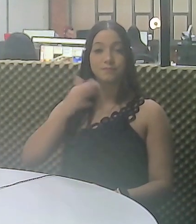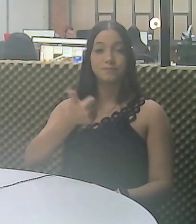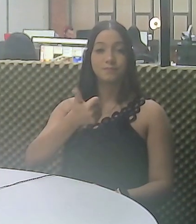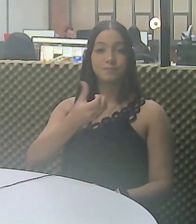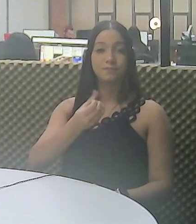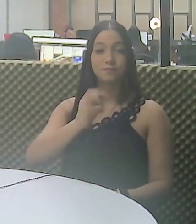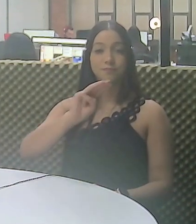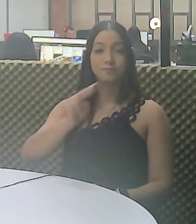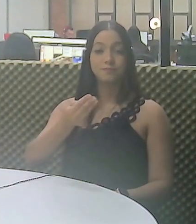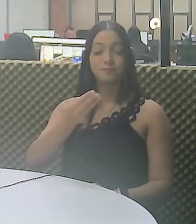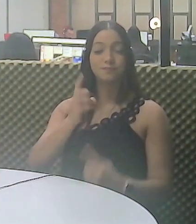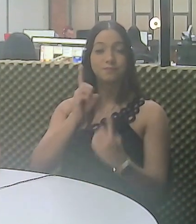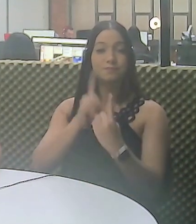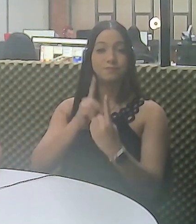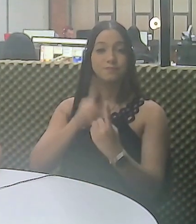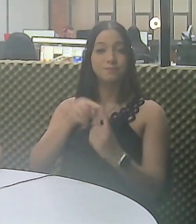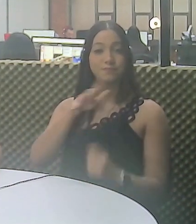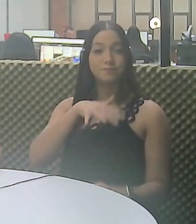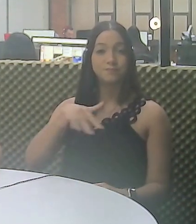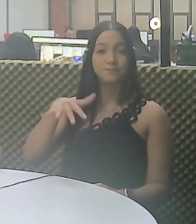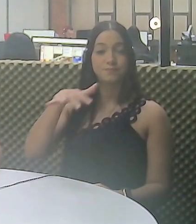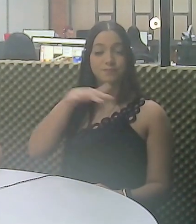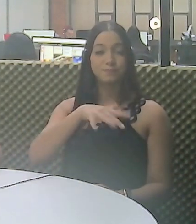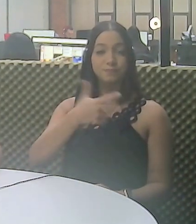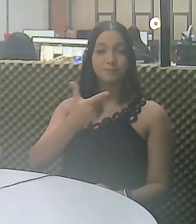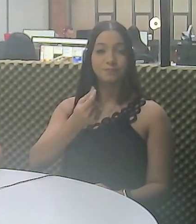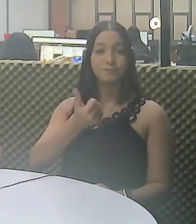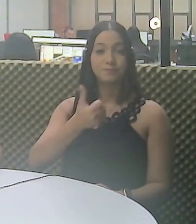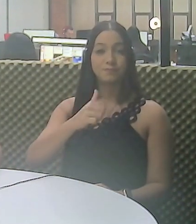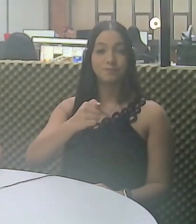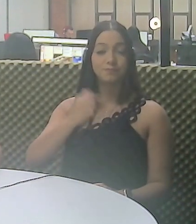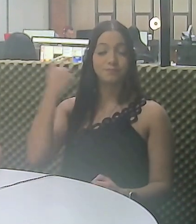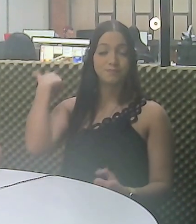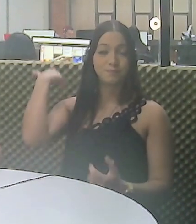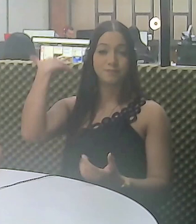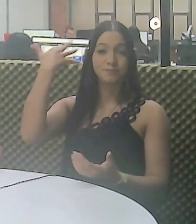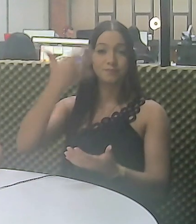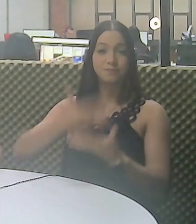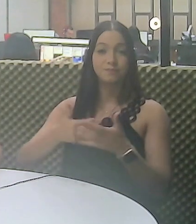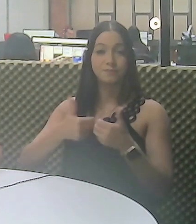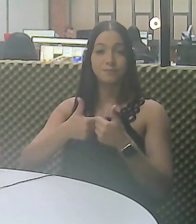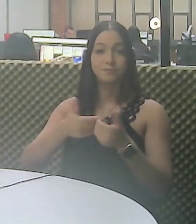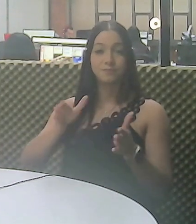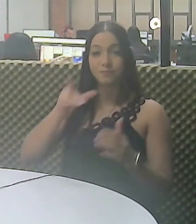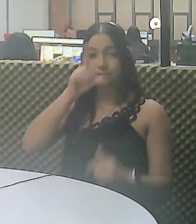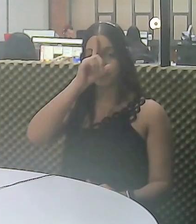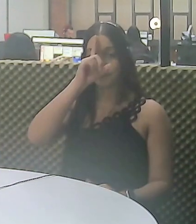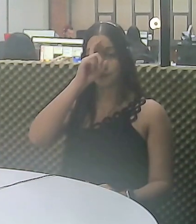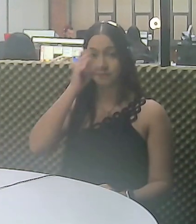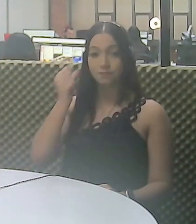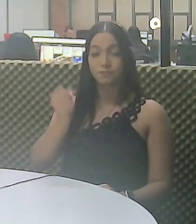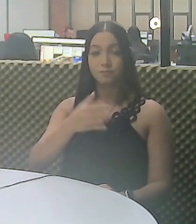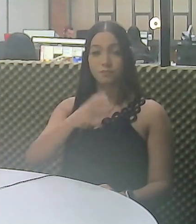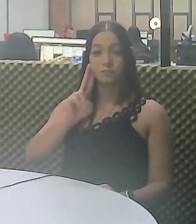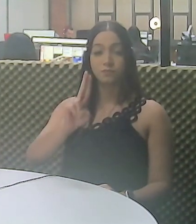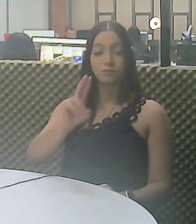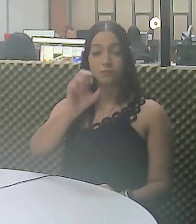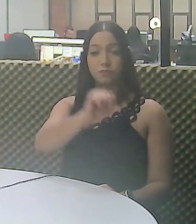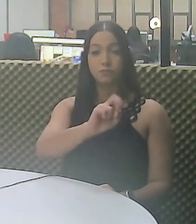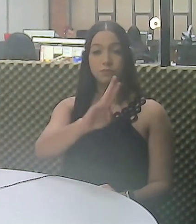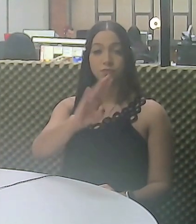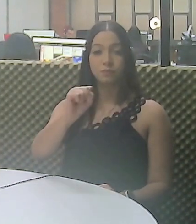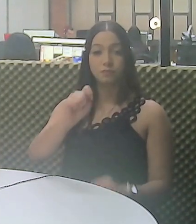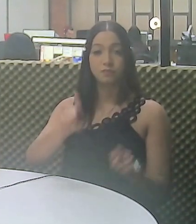16 milhões de atendimentos na rede. De 2017 para cá, abrimos um hospital inteiro. 8 BSFs,